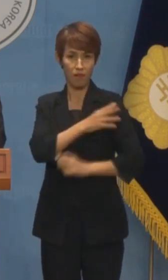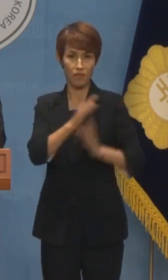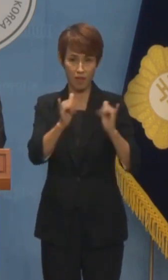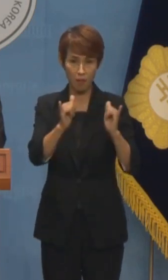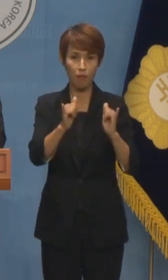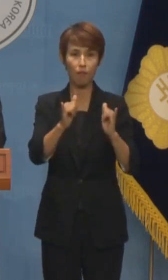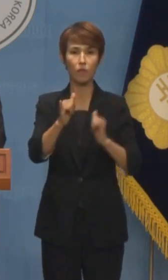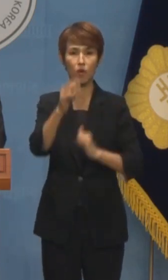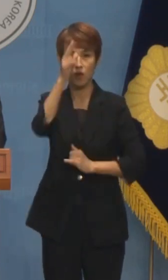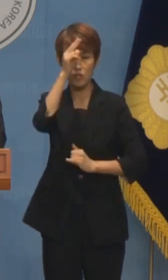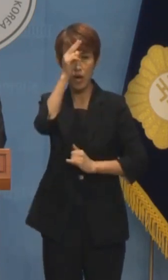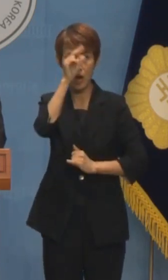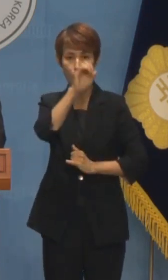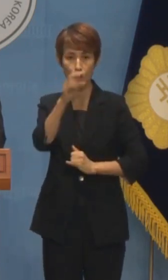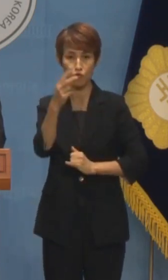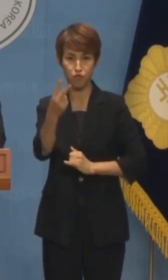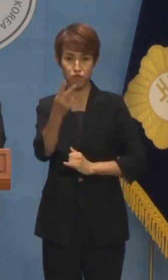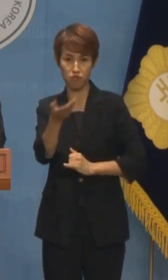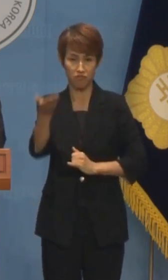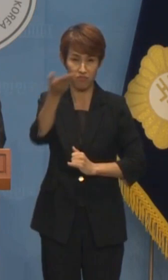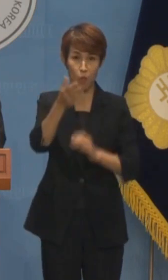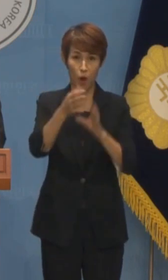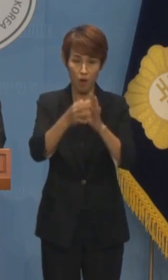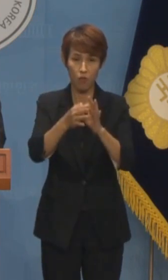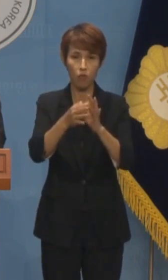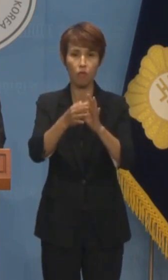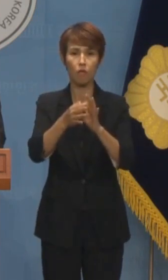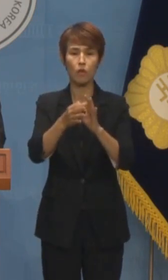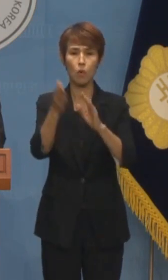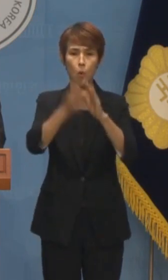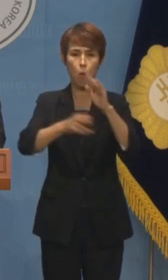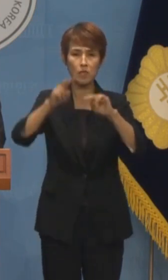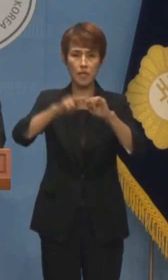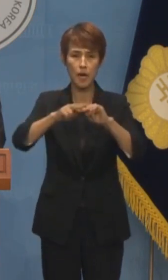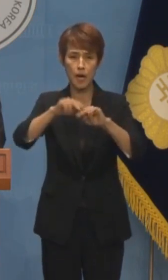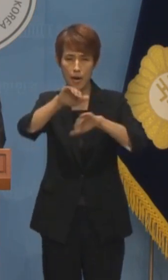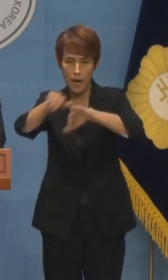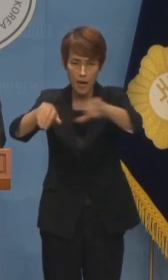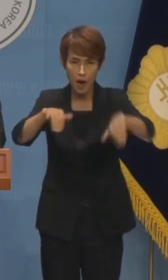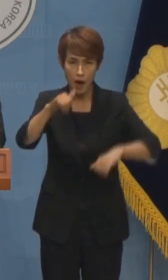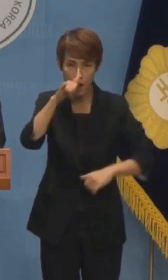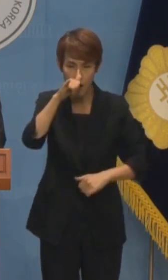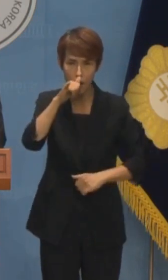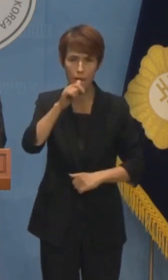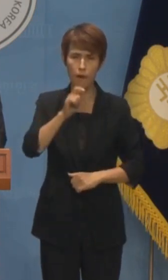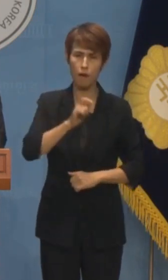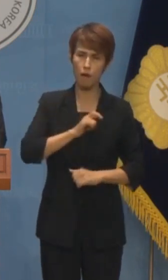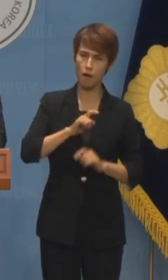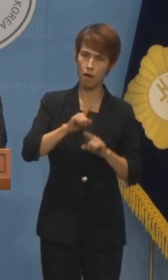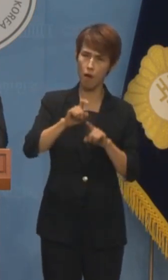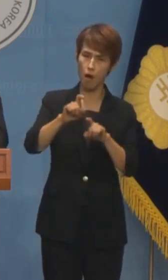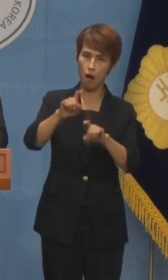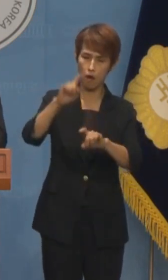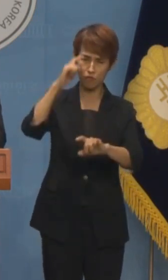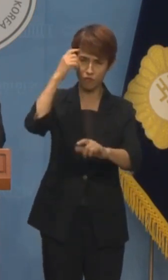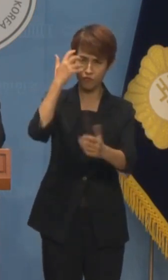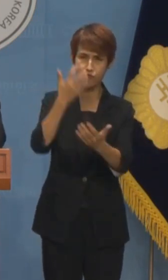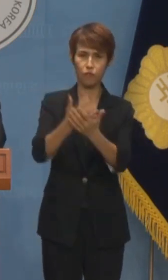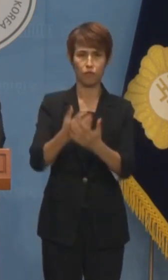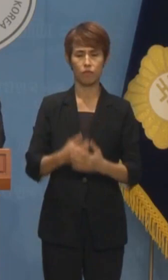2개 경찰 치안감에 이어 국가의 공직 인사에까지 개입했다는 의혹은 매우